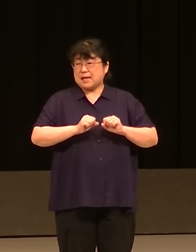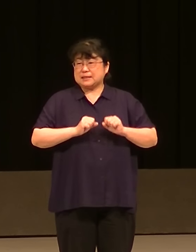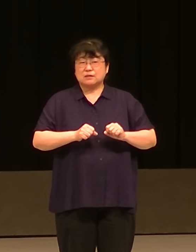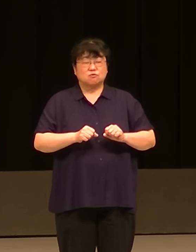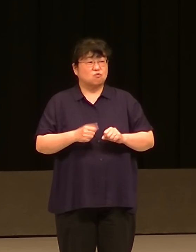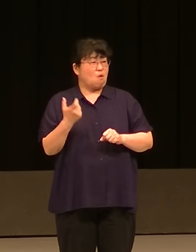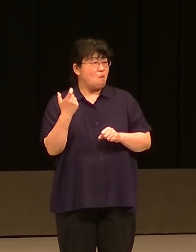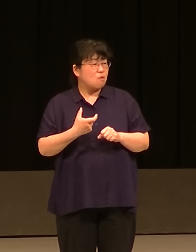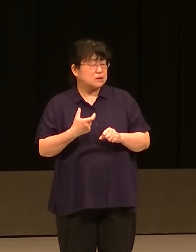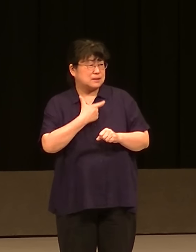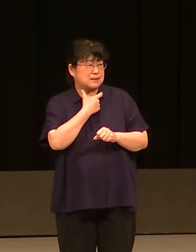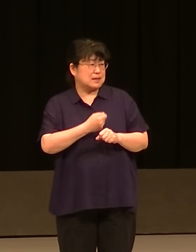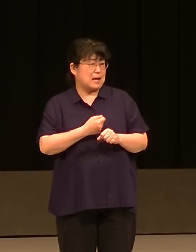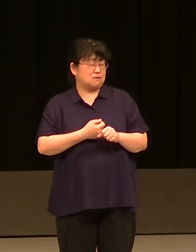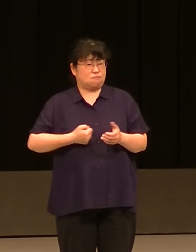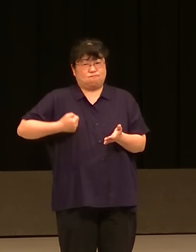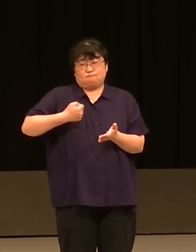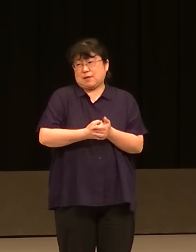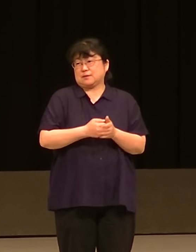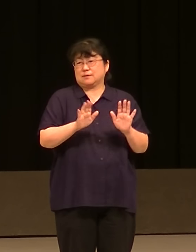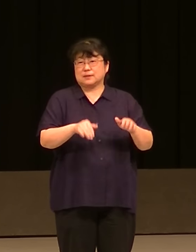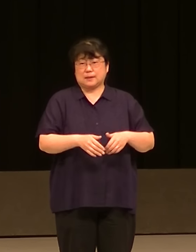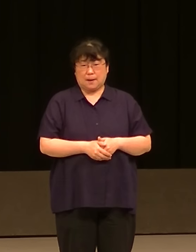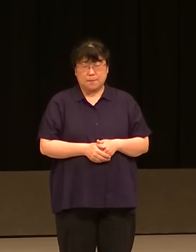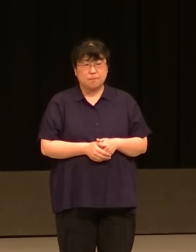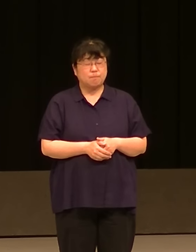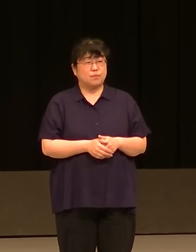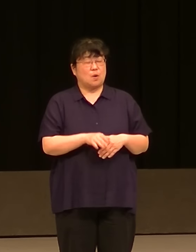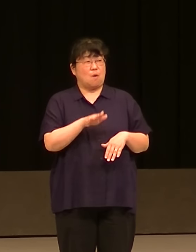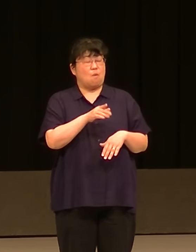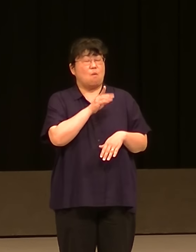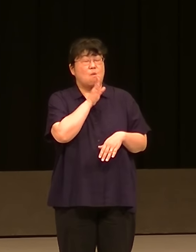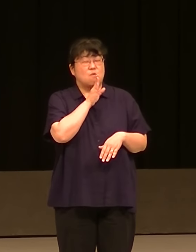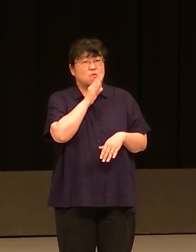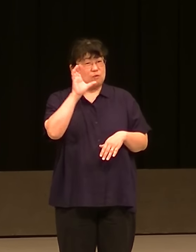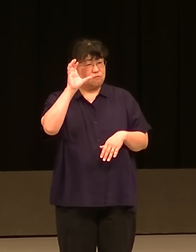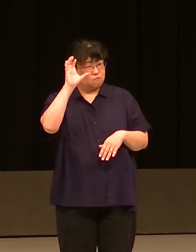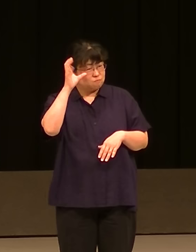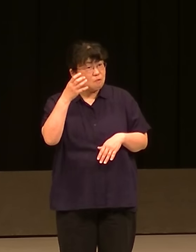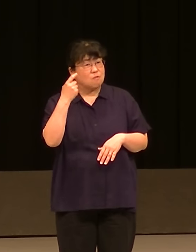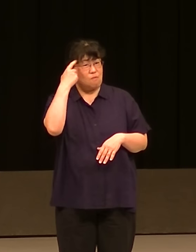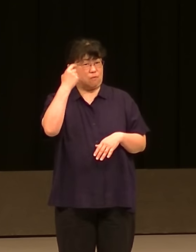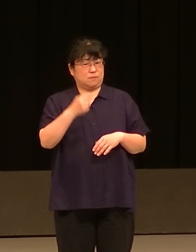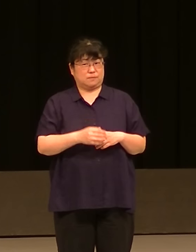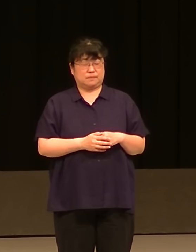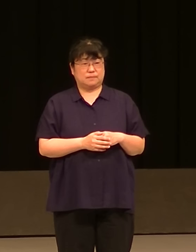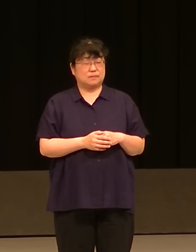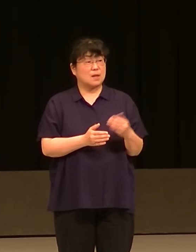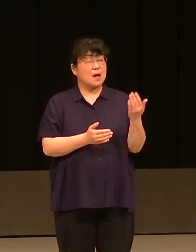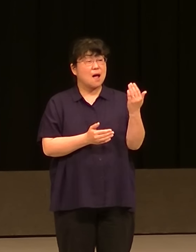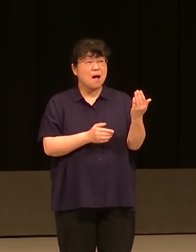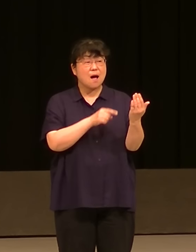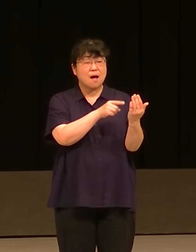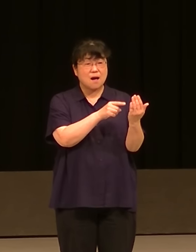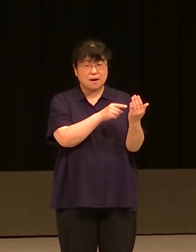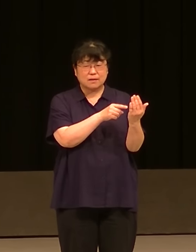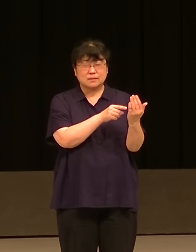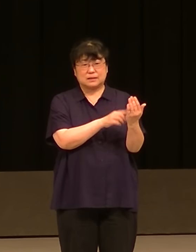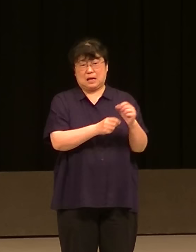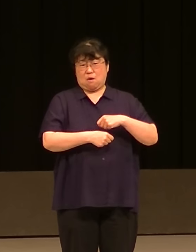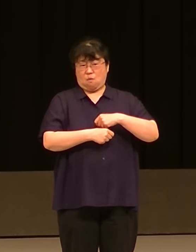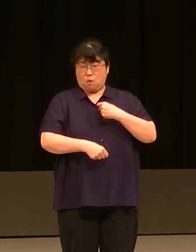ようと決意した。これは本当にすごいことだというふうに思いますね。相手が公正であ